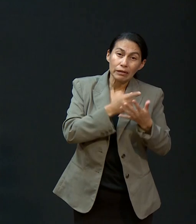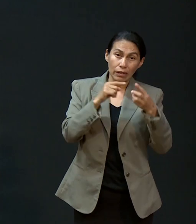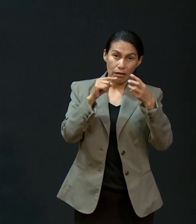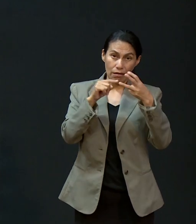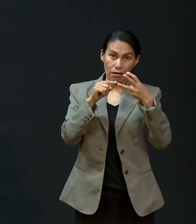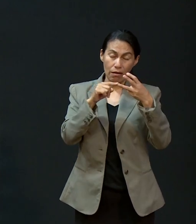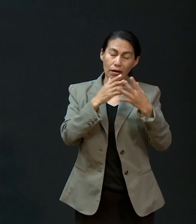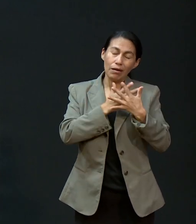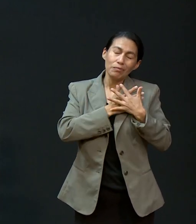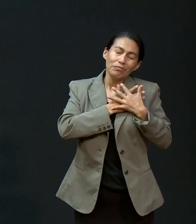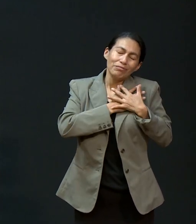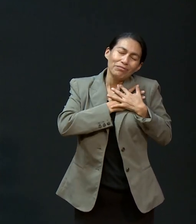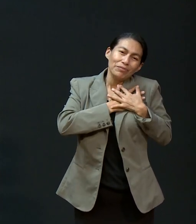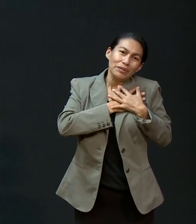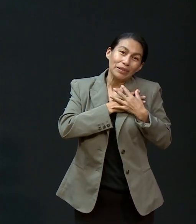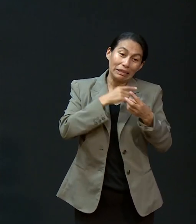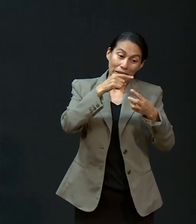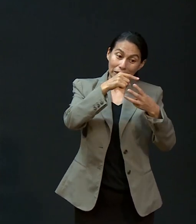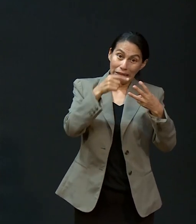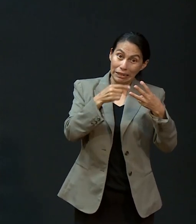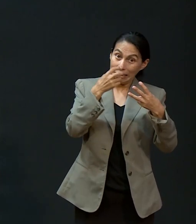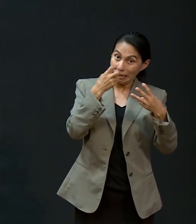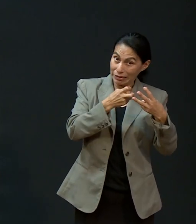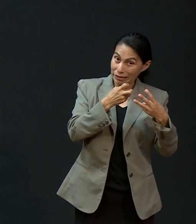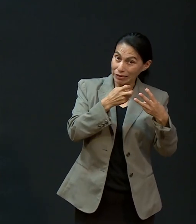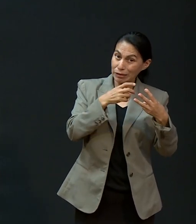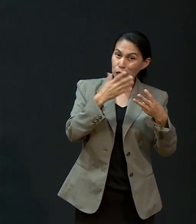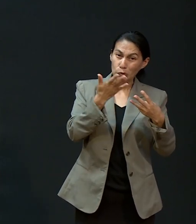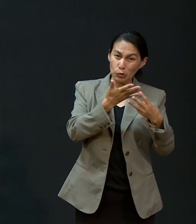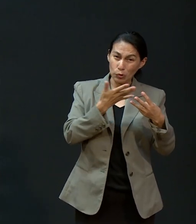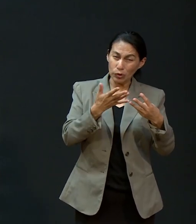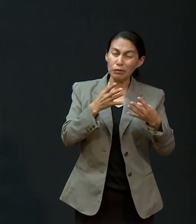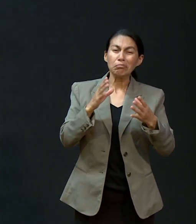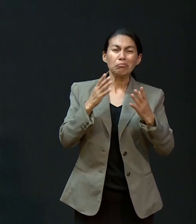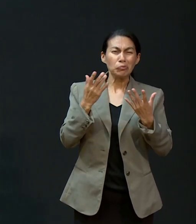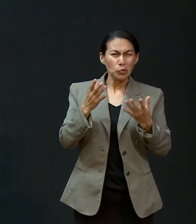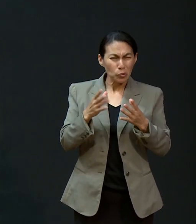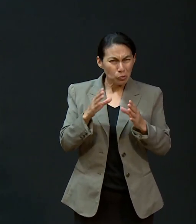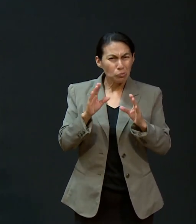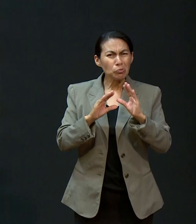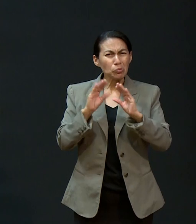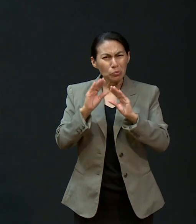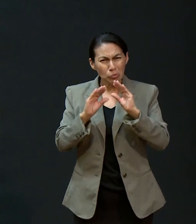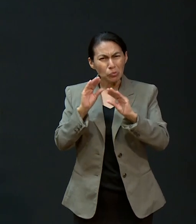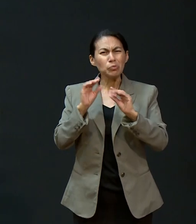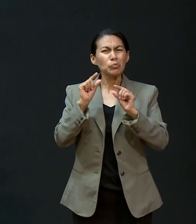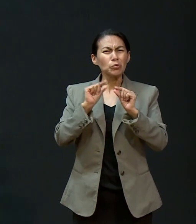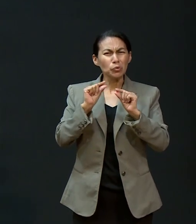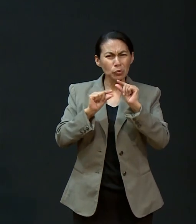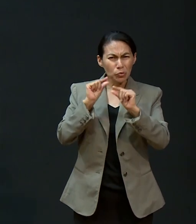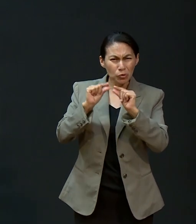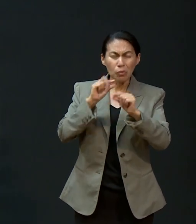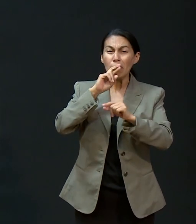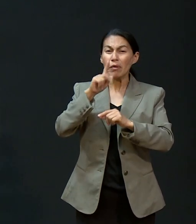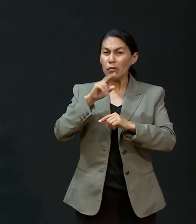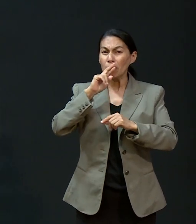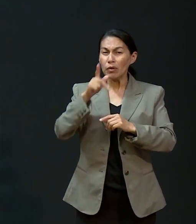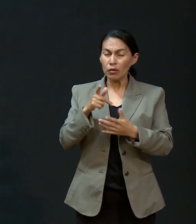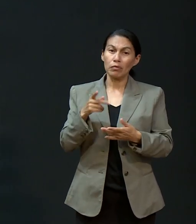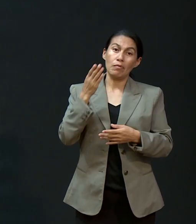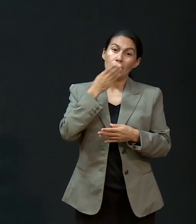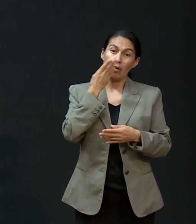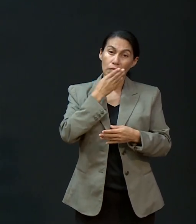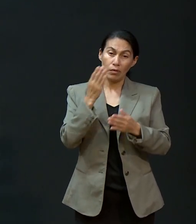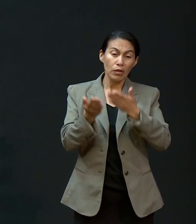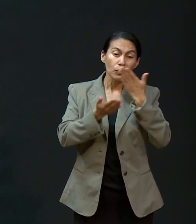esperanza y el amor. Y sin duda la virtud más grande es el amor. Y conforme vas orando,